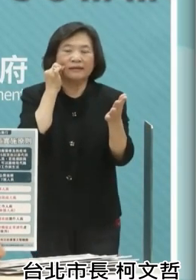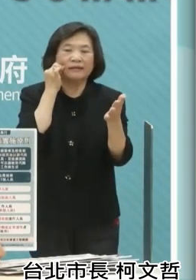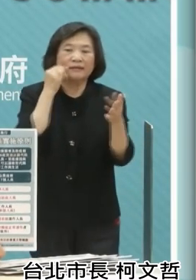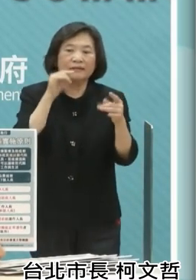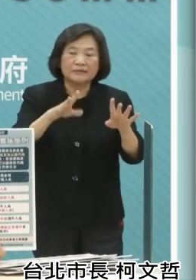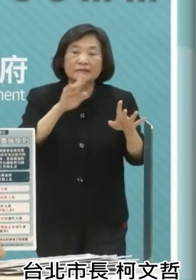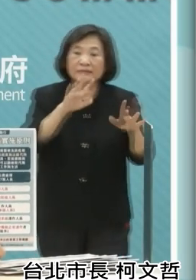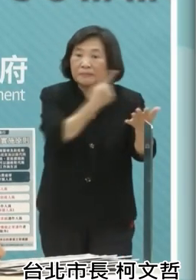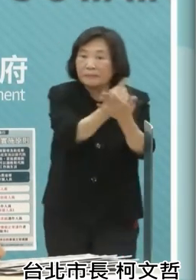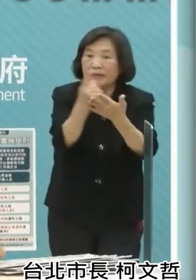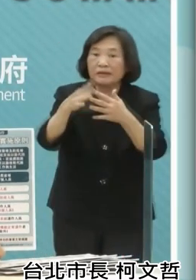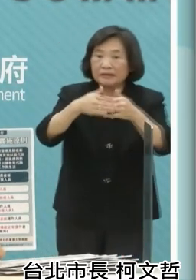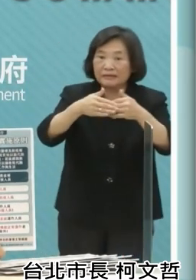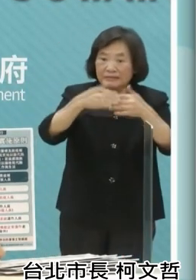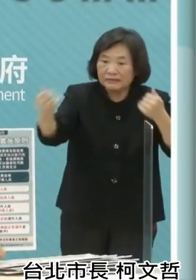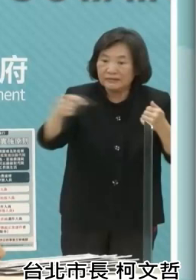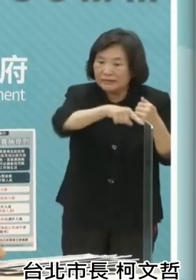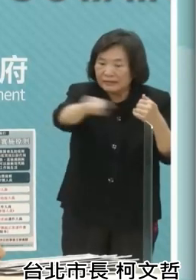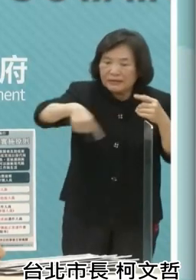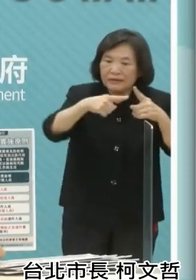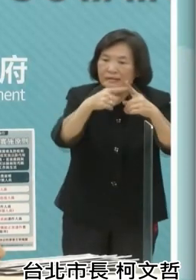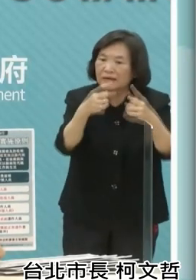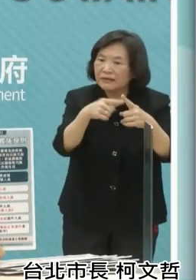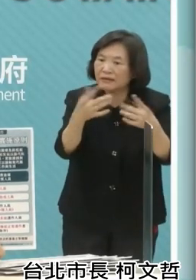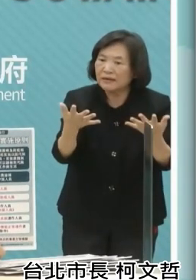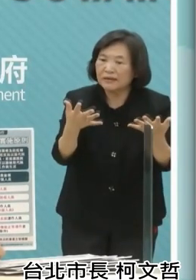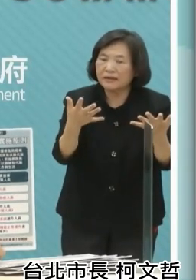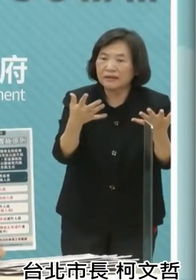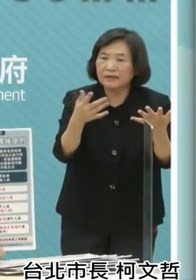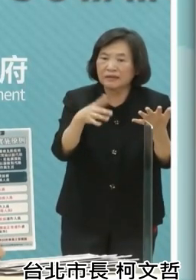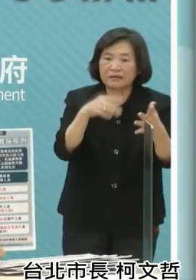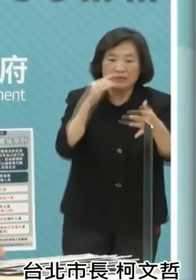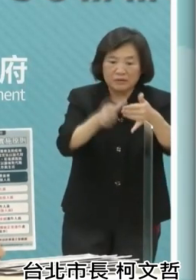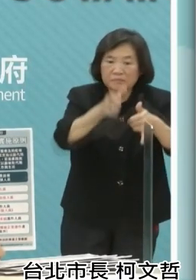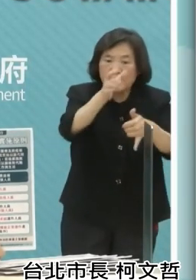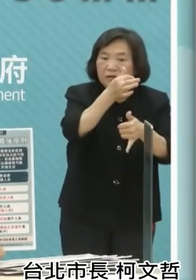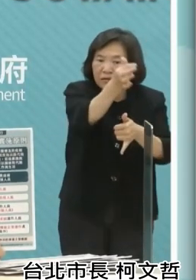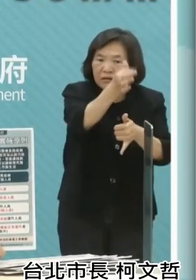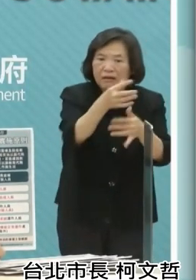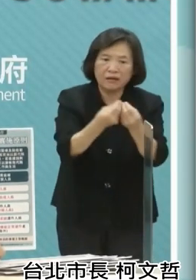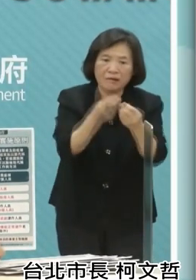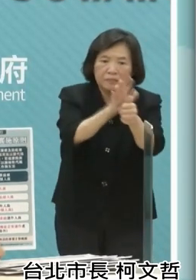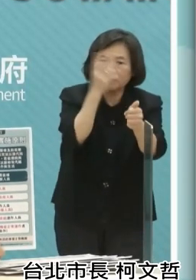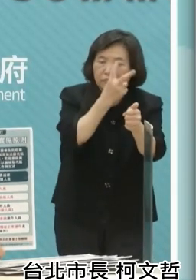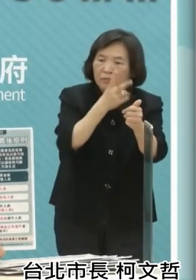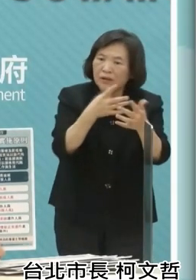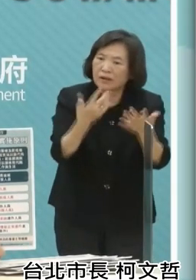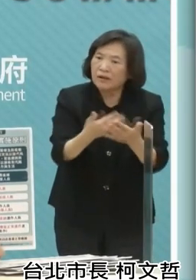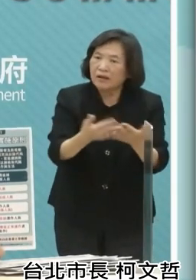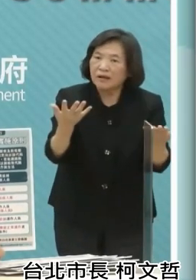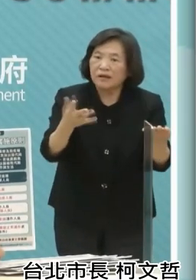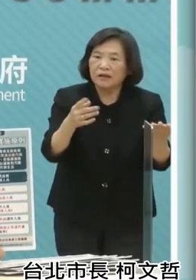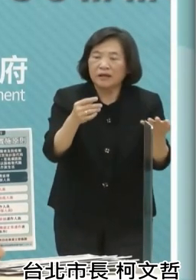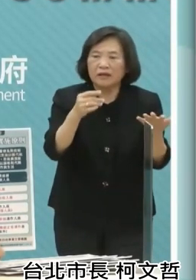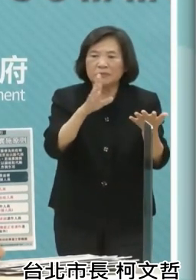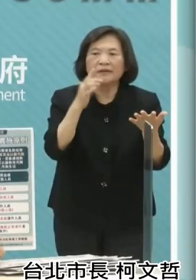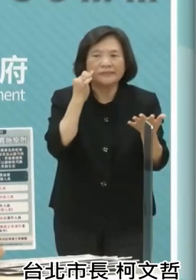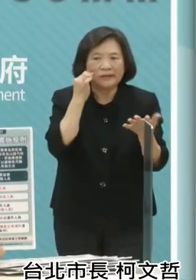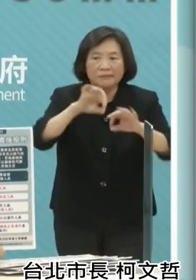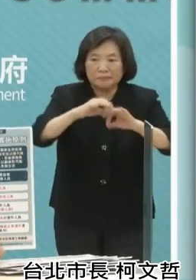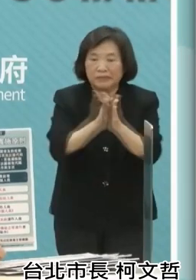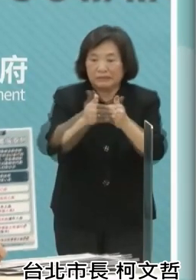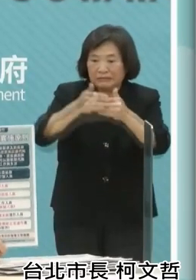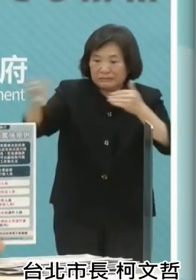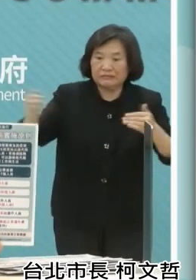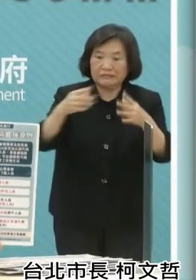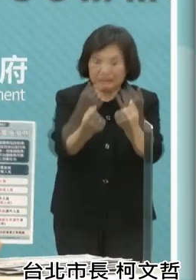里面放在里面的哦，那些确诊者一大堆怎么照顾啊？所以不可能说马上就居